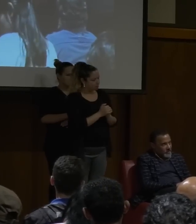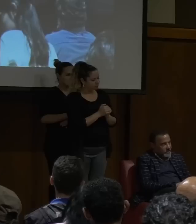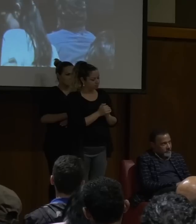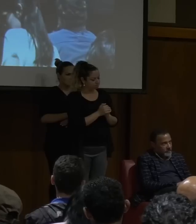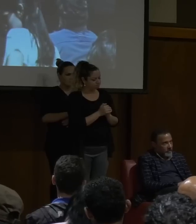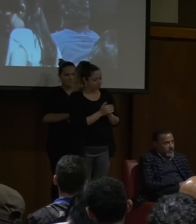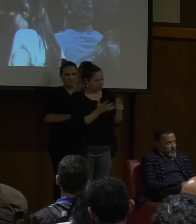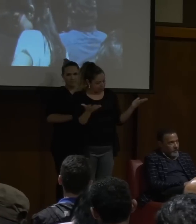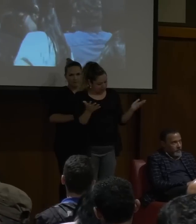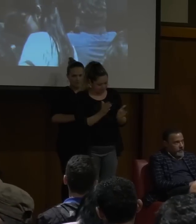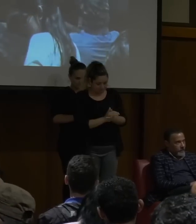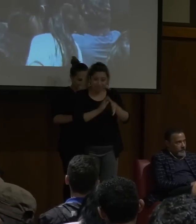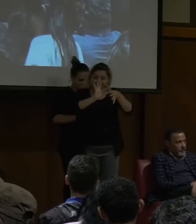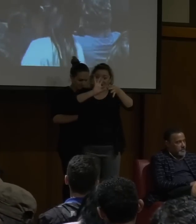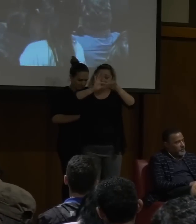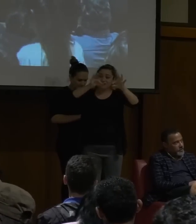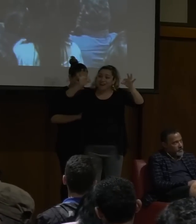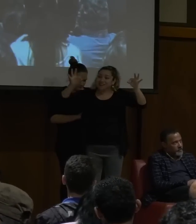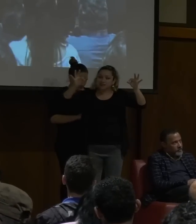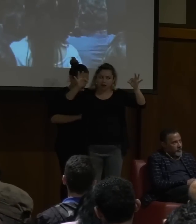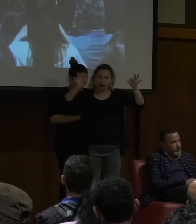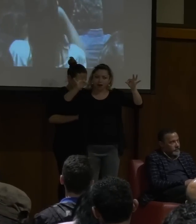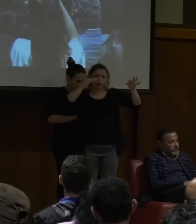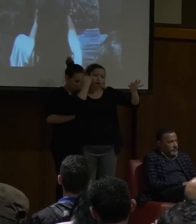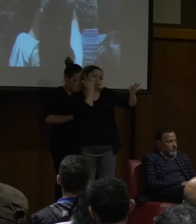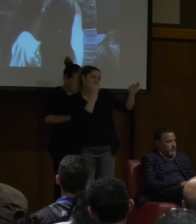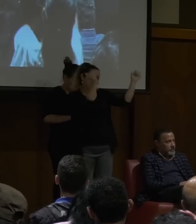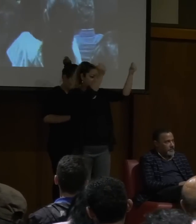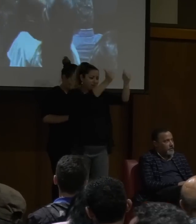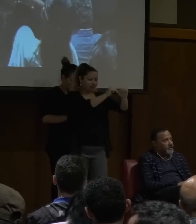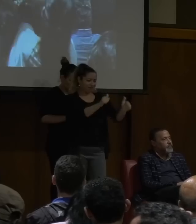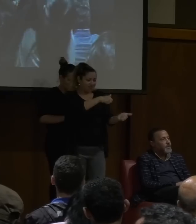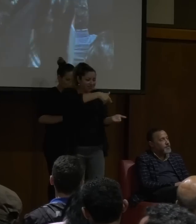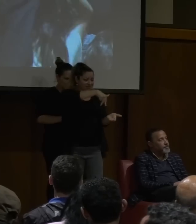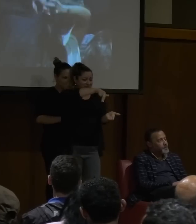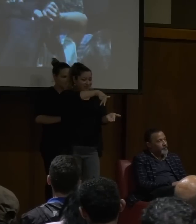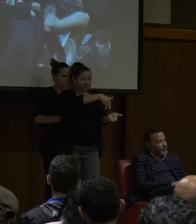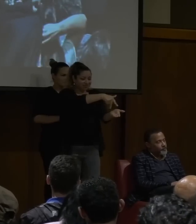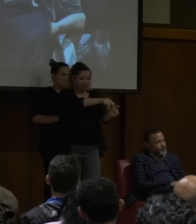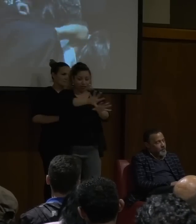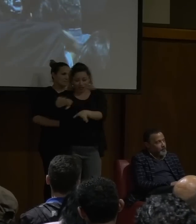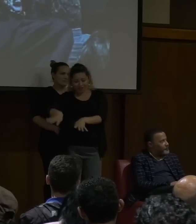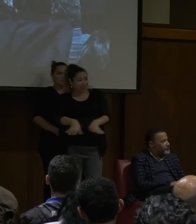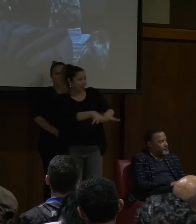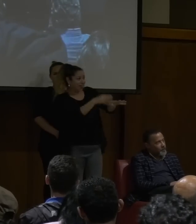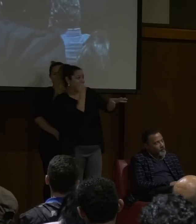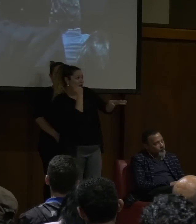Decir esa frase, ese poema así, ese